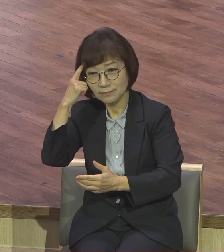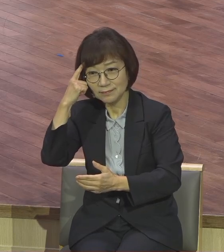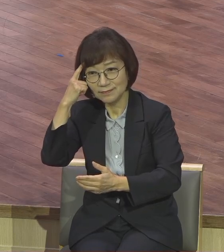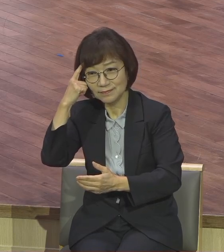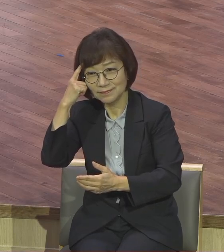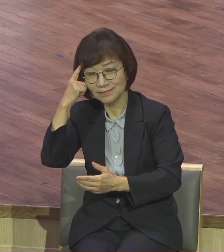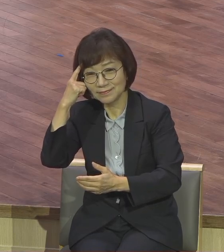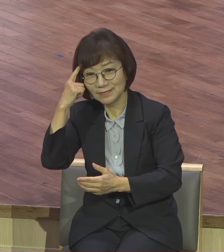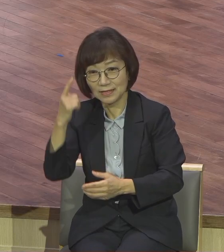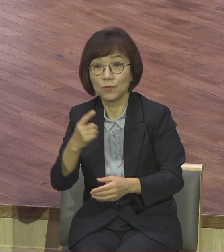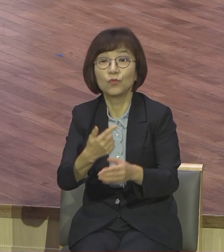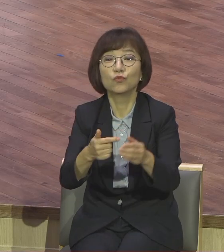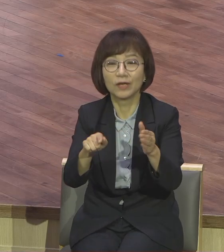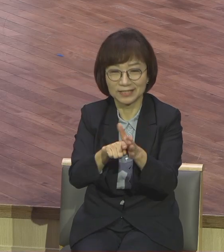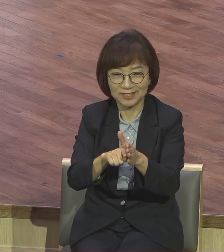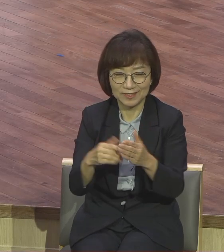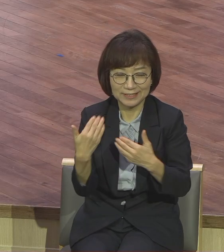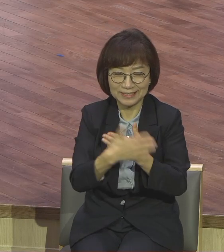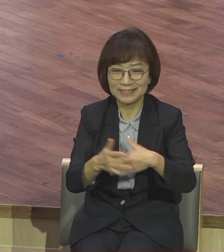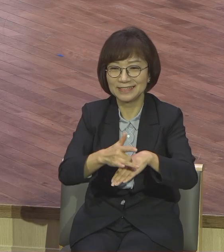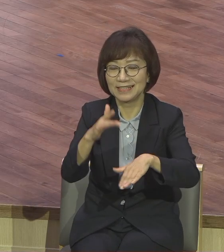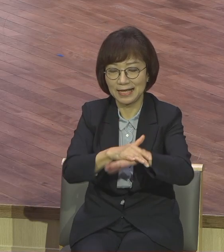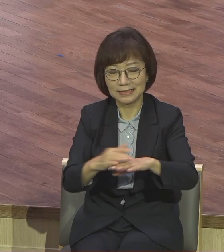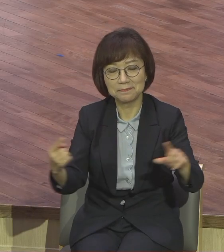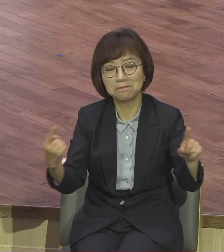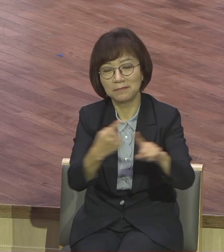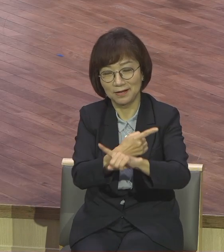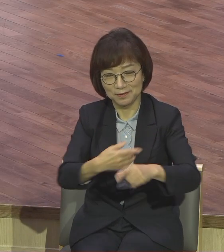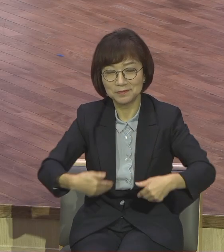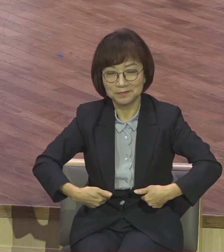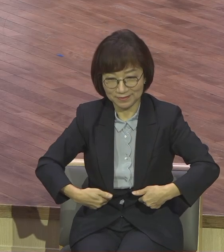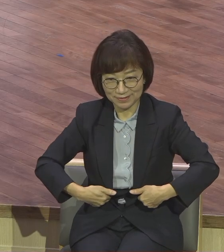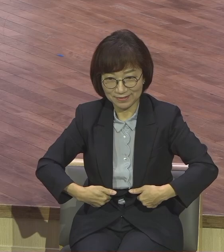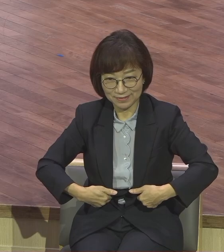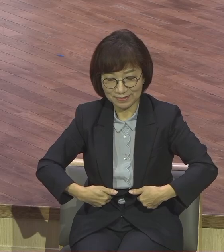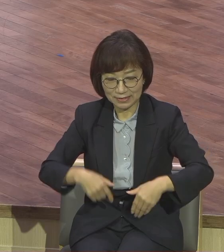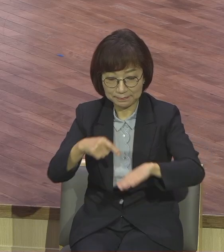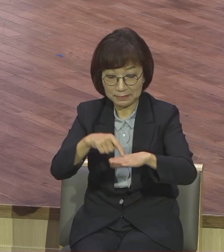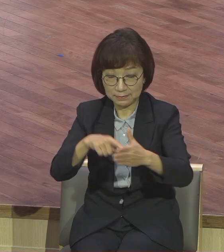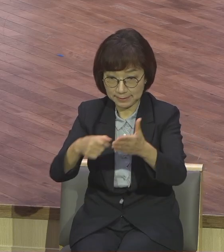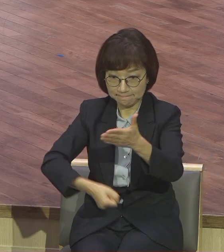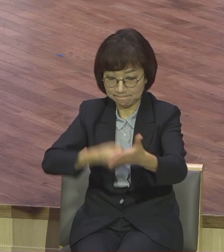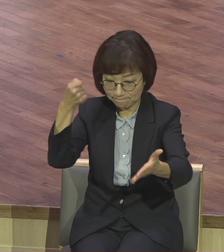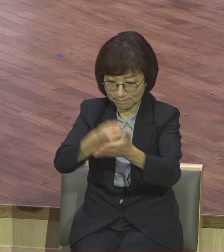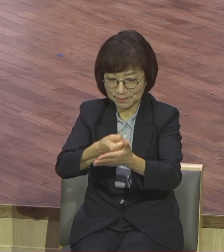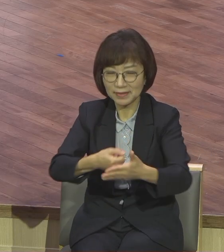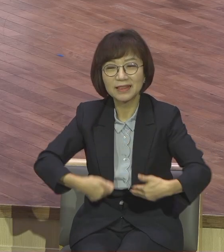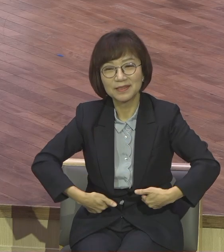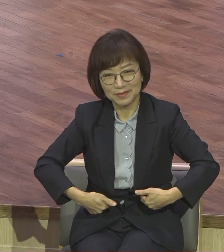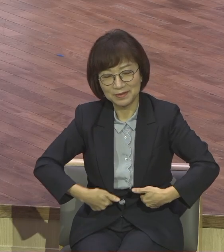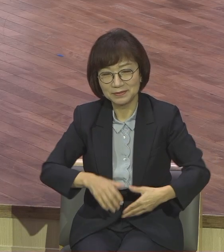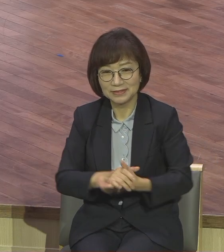체질을 바꿔야 돼요. 결단이 필요합니다. 우리는